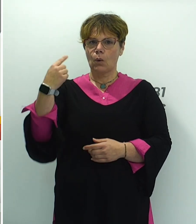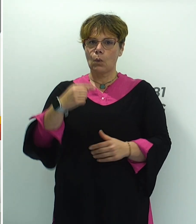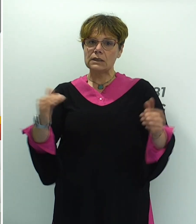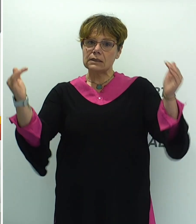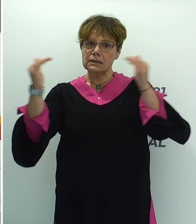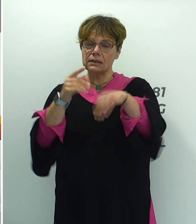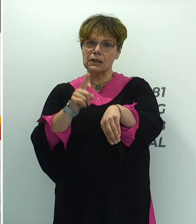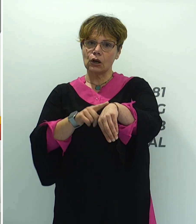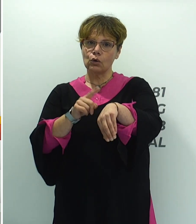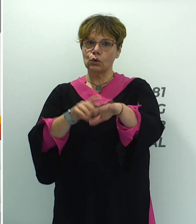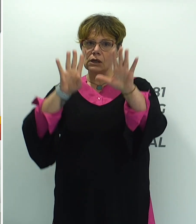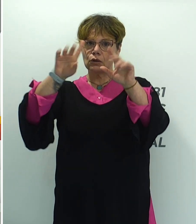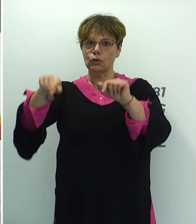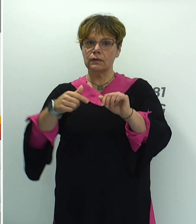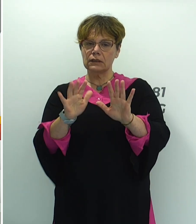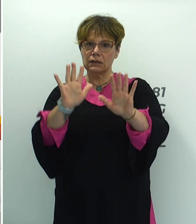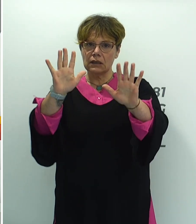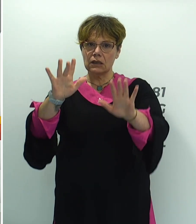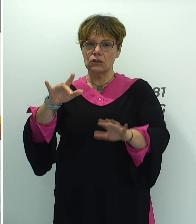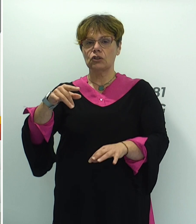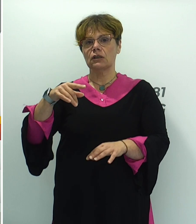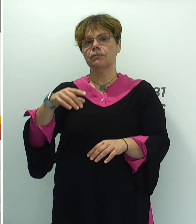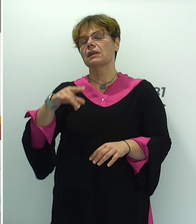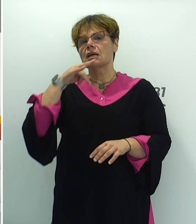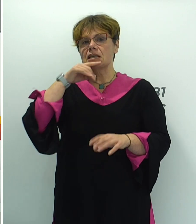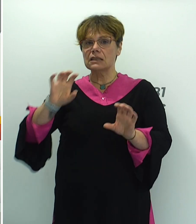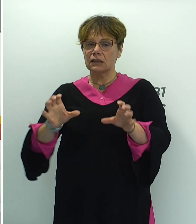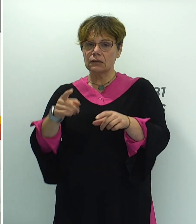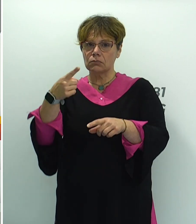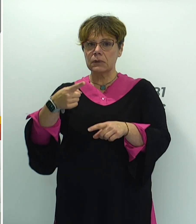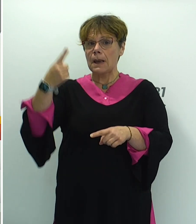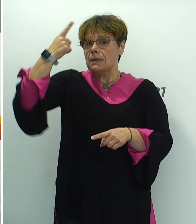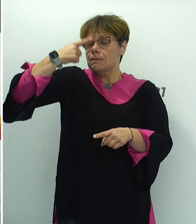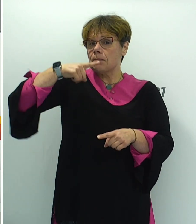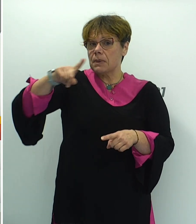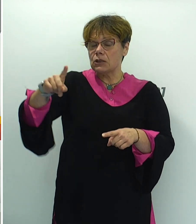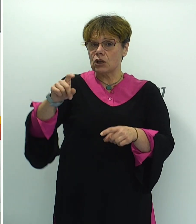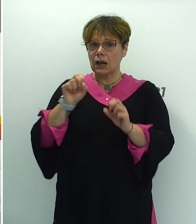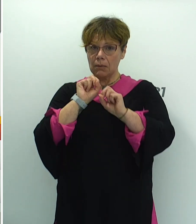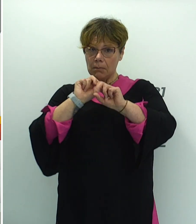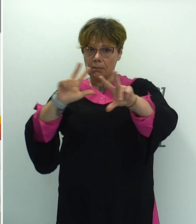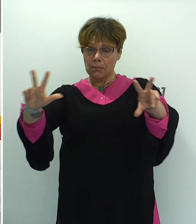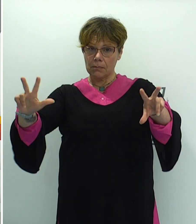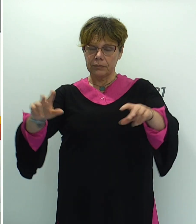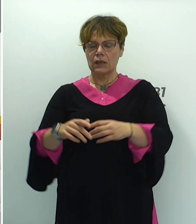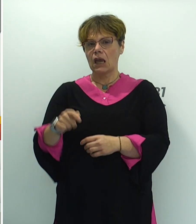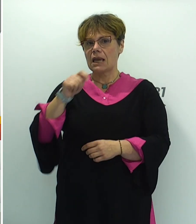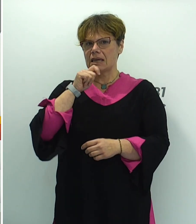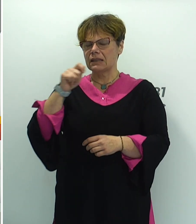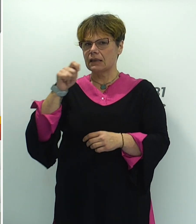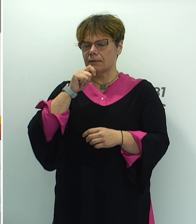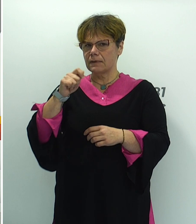Stasera alle 21:10 Tele Ischia trasmetterà uno speciale con un'ampia